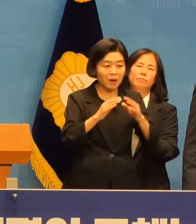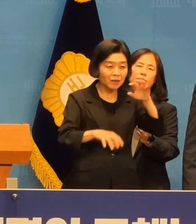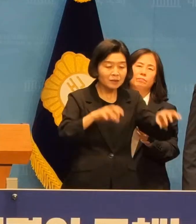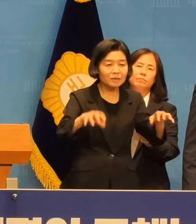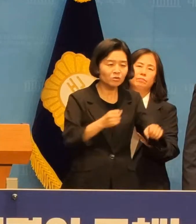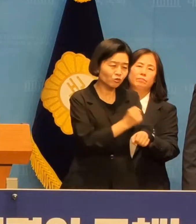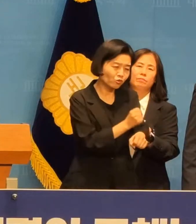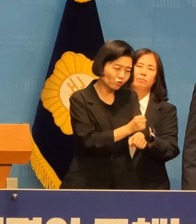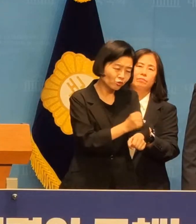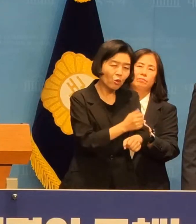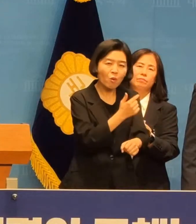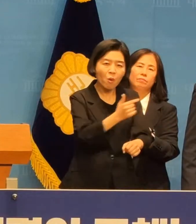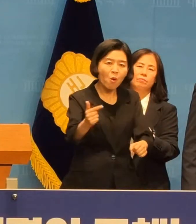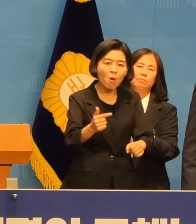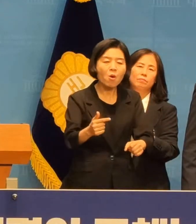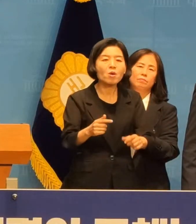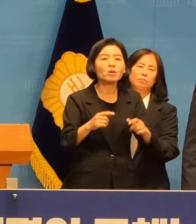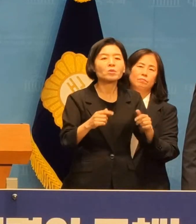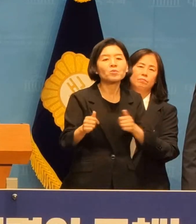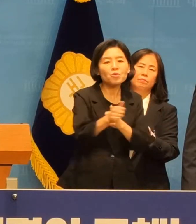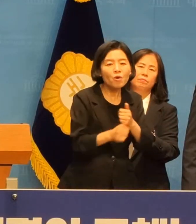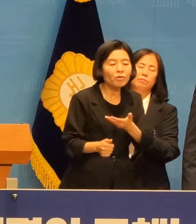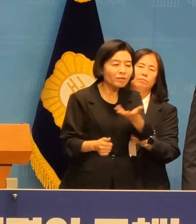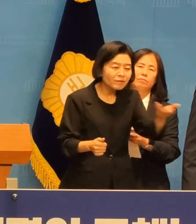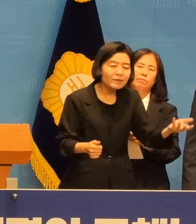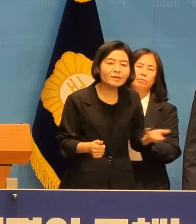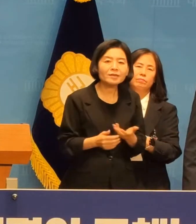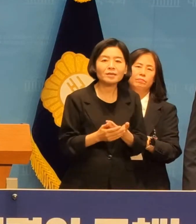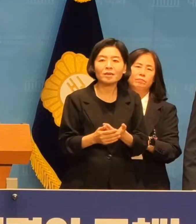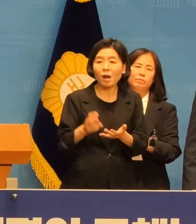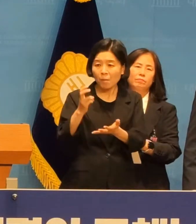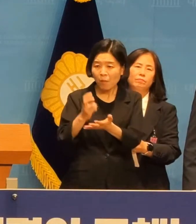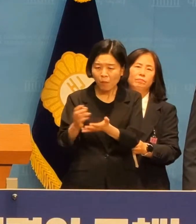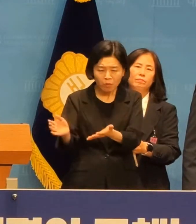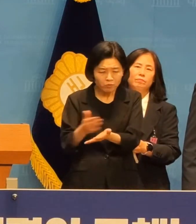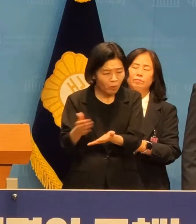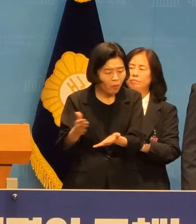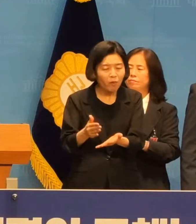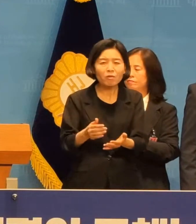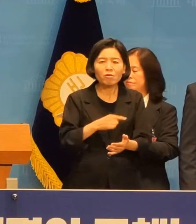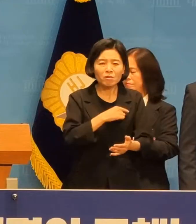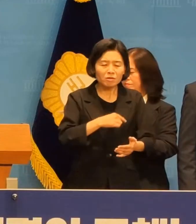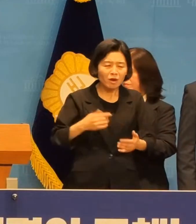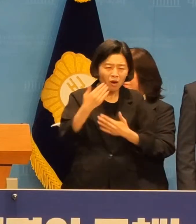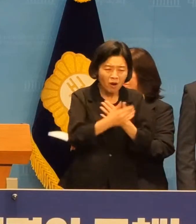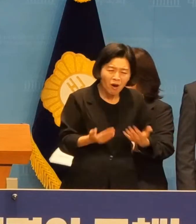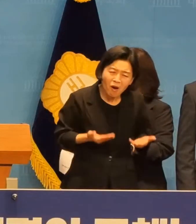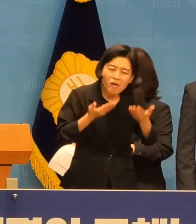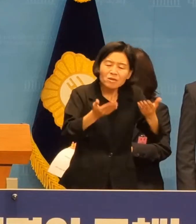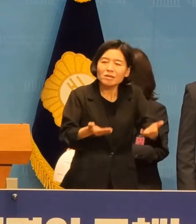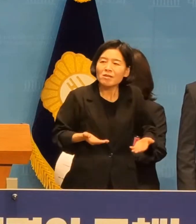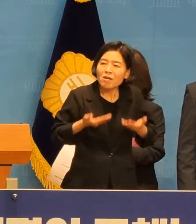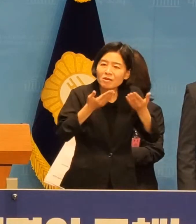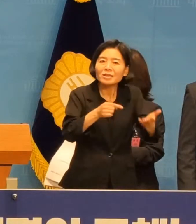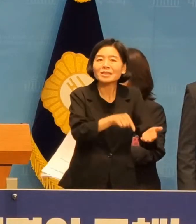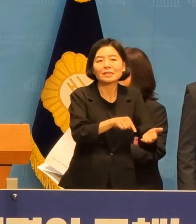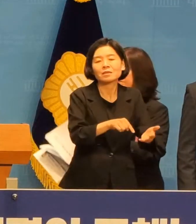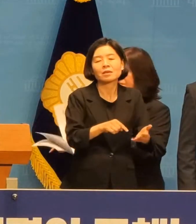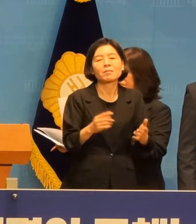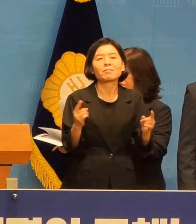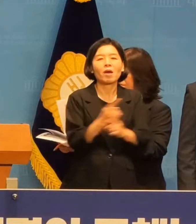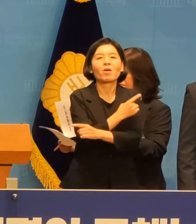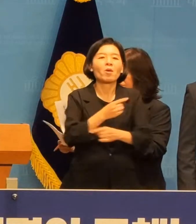수많은 주민자치회 위원들, 그 헌신이 법적 근거 하나 없이 이어져 온 현실을 이제는 바꿔야